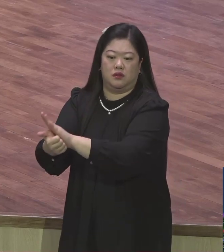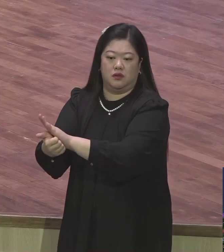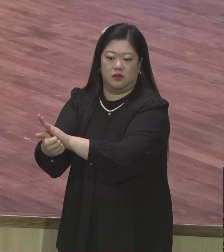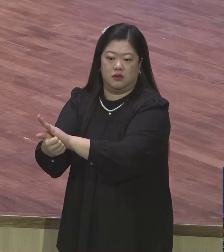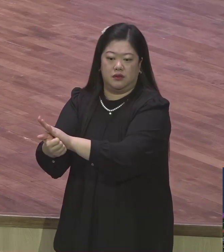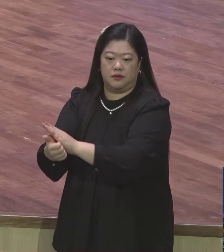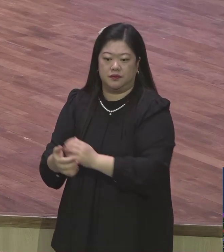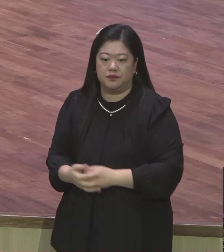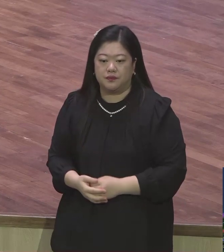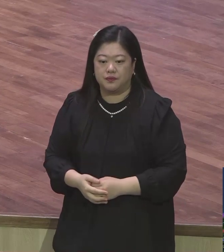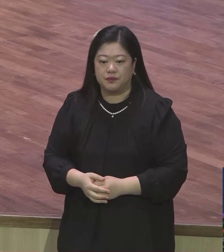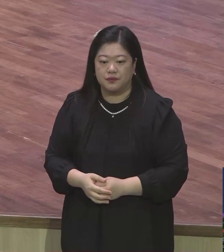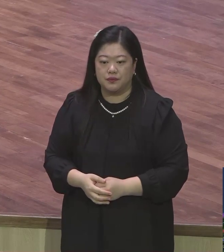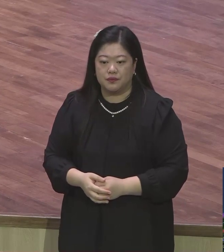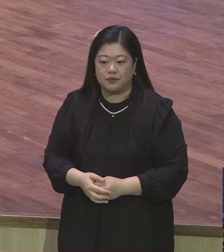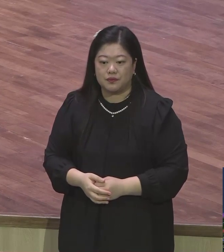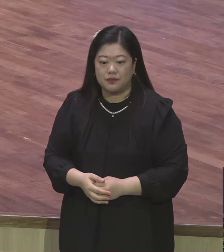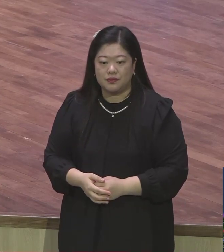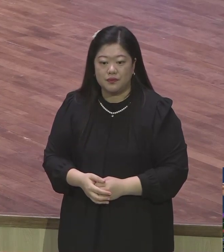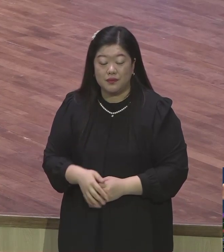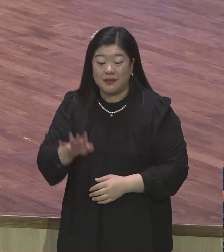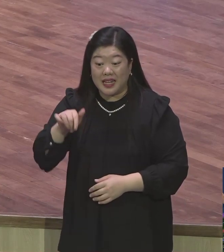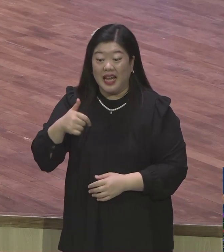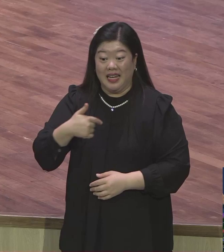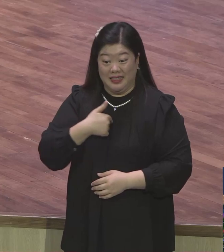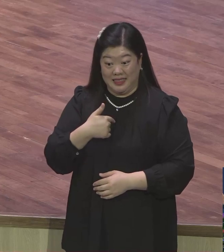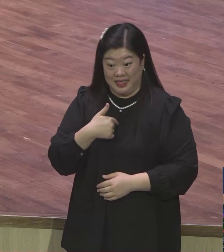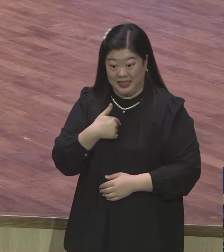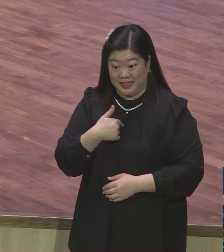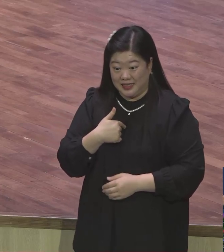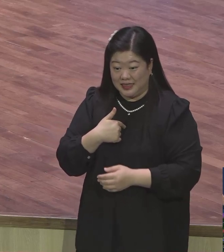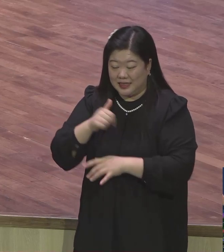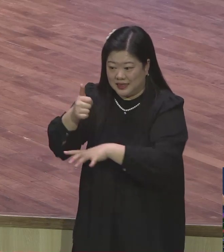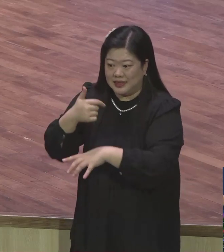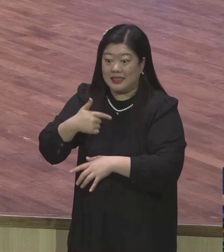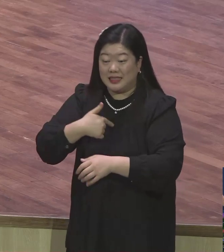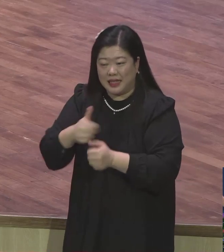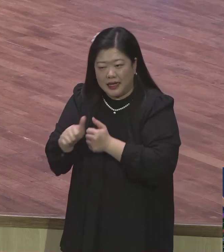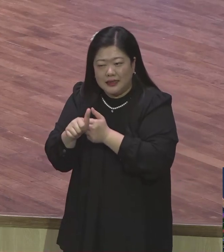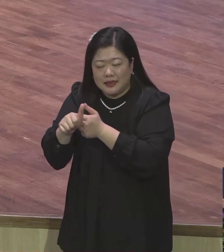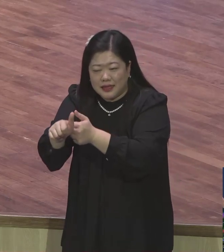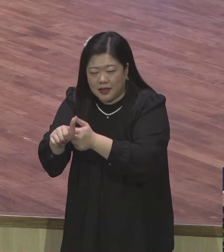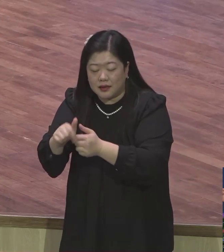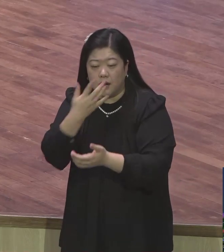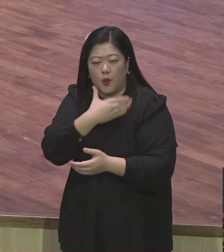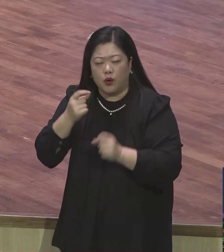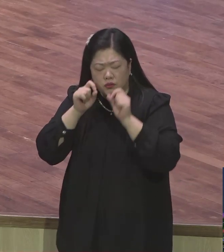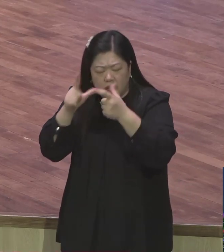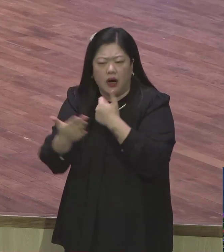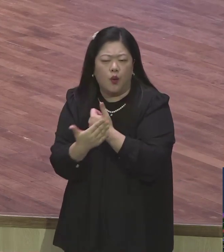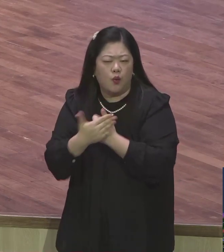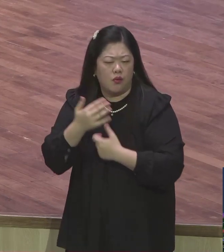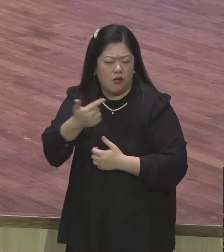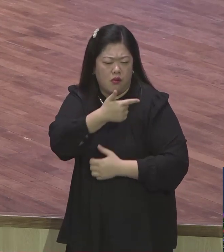시대에 누굴 세웠냐? 유광수 목사를 세워보면 237을 세우신 거예요. 아시겠어요? 그 메시지와